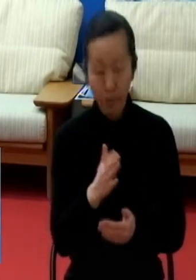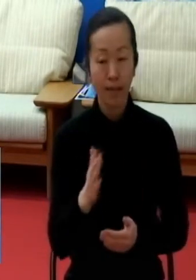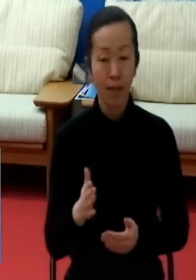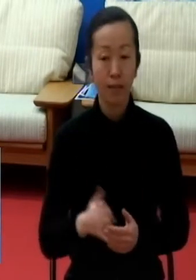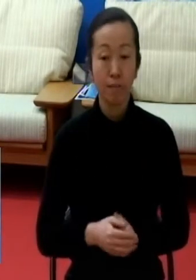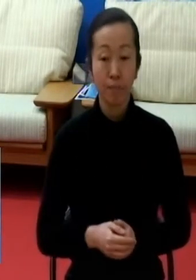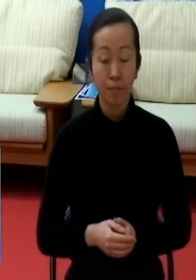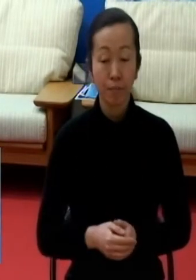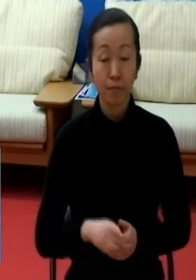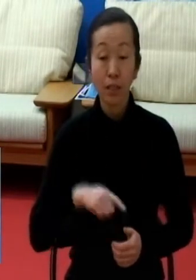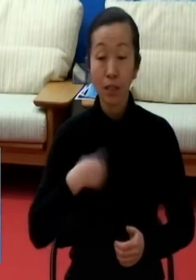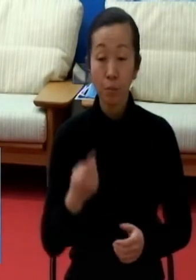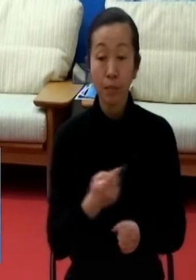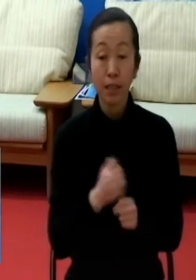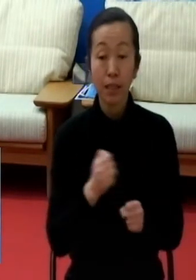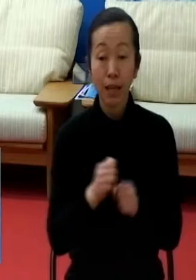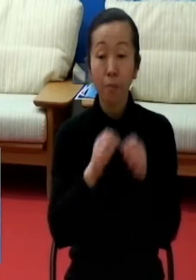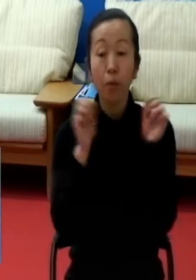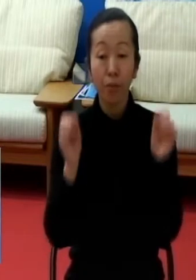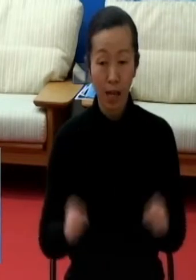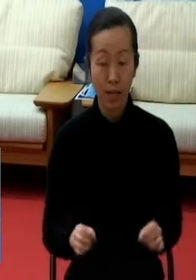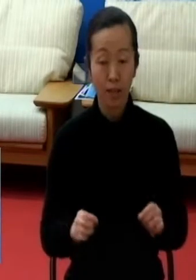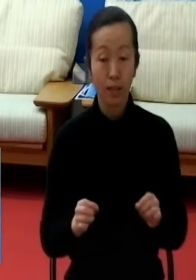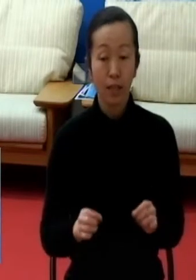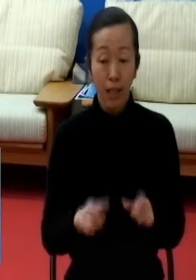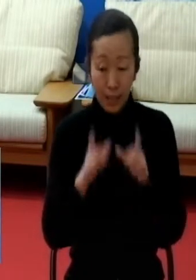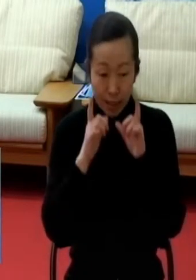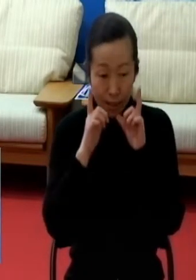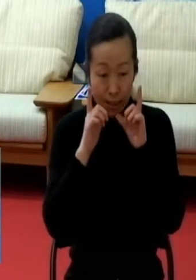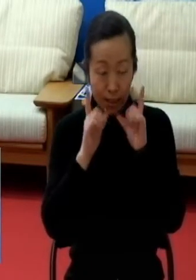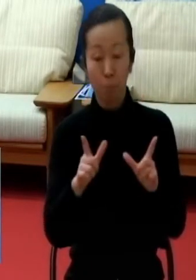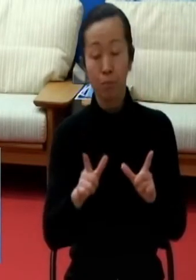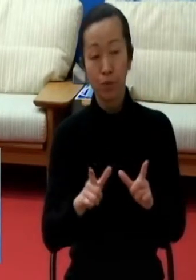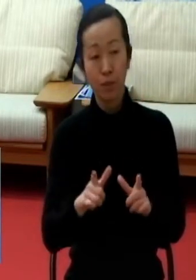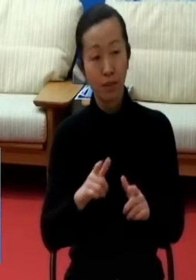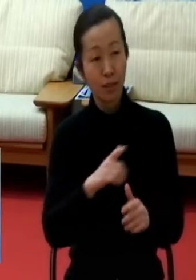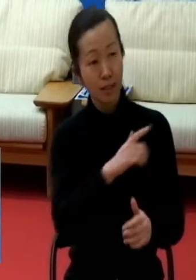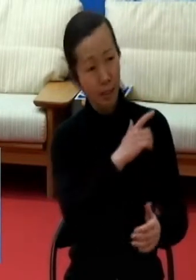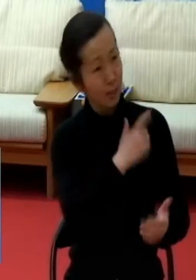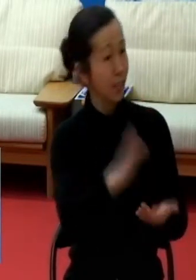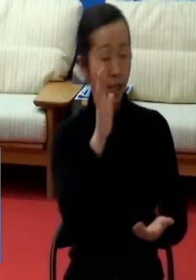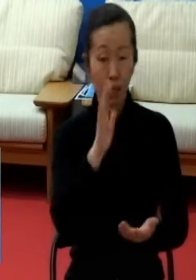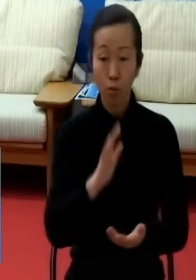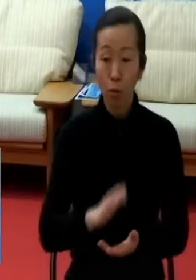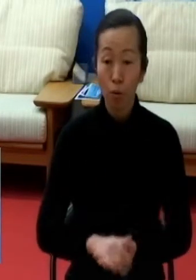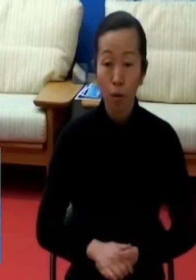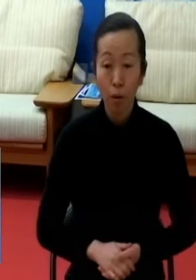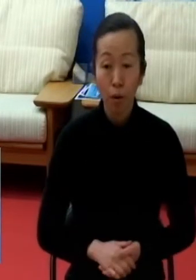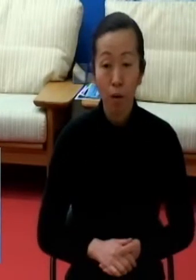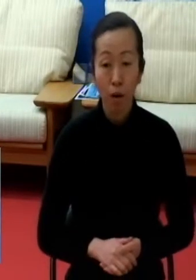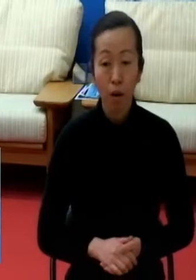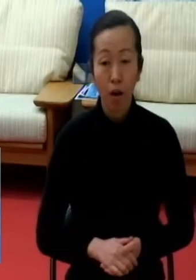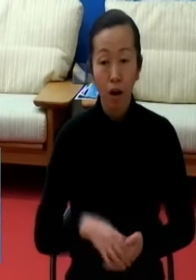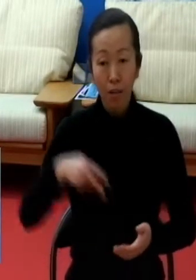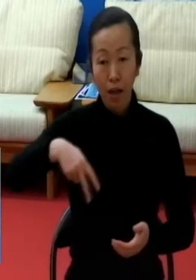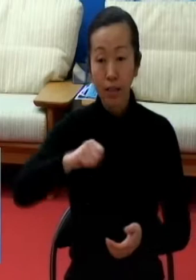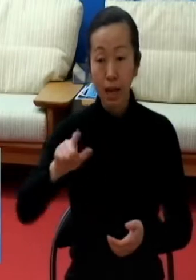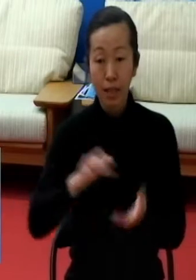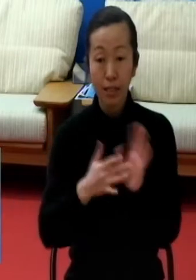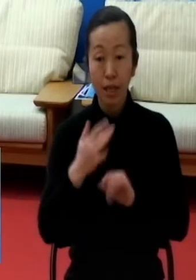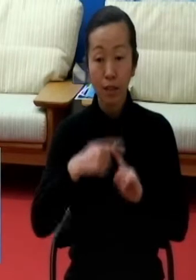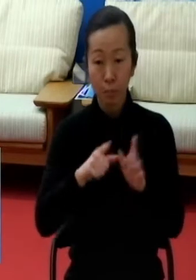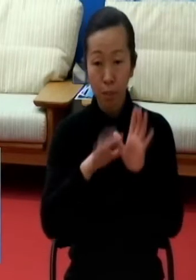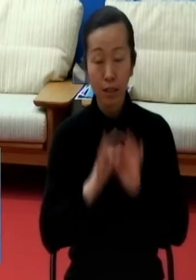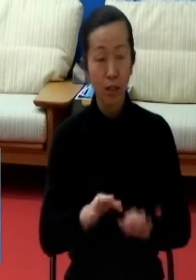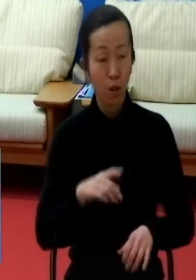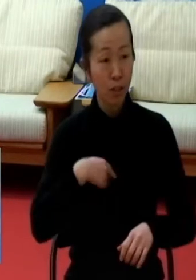안 되는 문제 自分ができない問題。 선포하시길 바랍니다. 宣布してください。 나사렛 예수 그리스도 이름으로 떠나라. なぜならイエス・キリストの